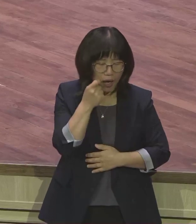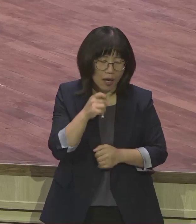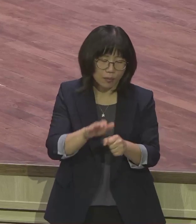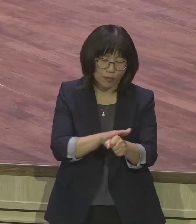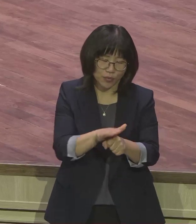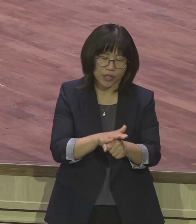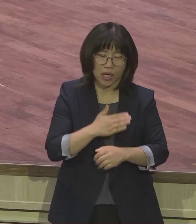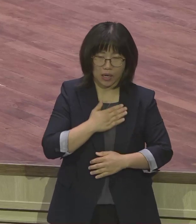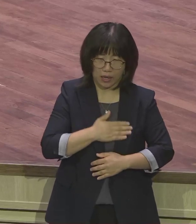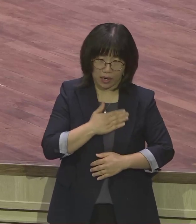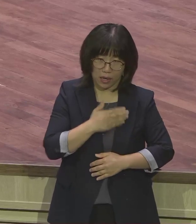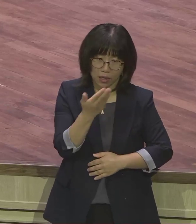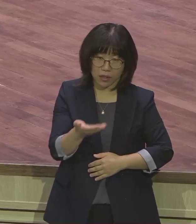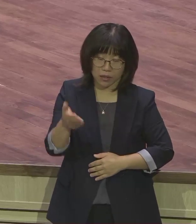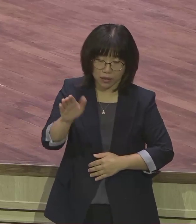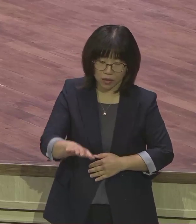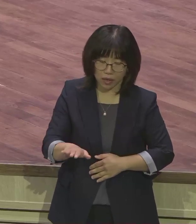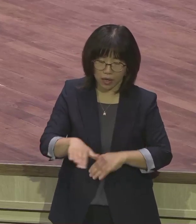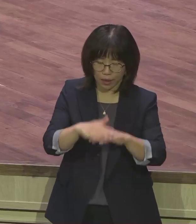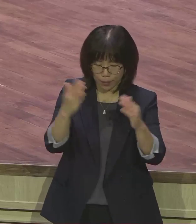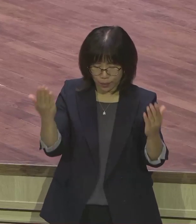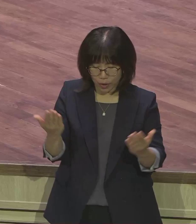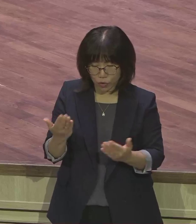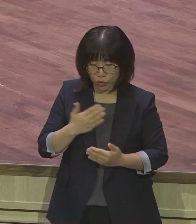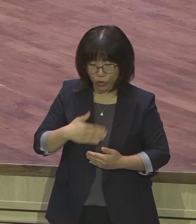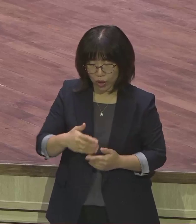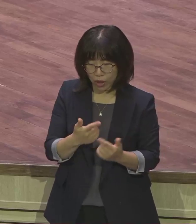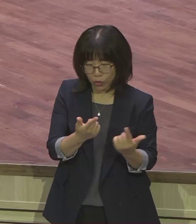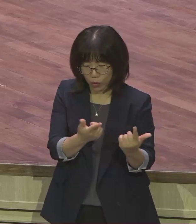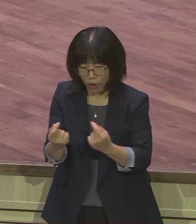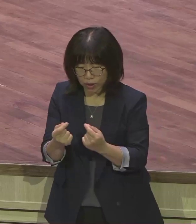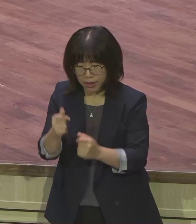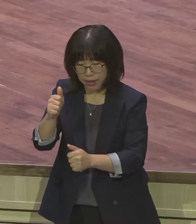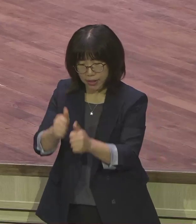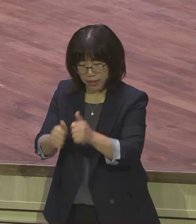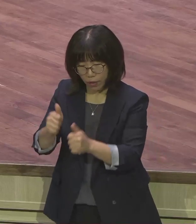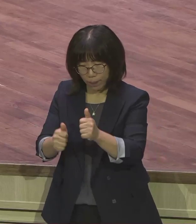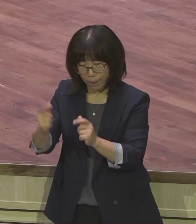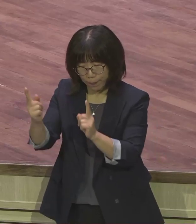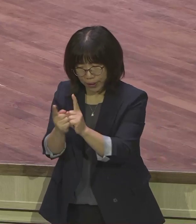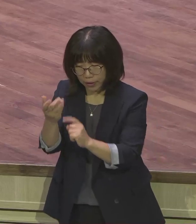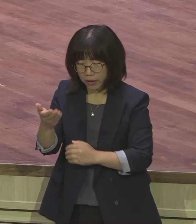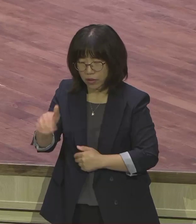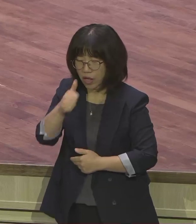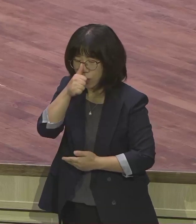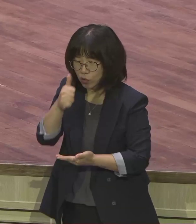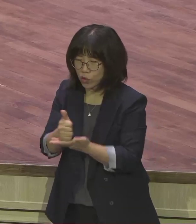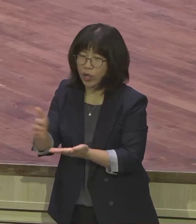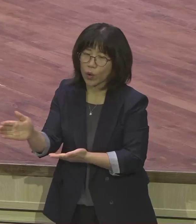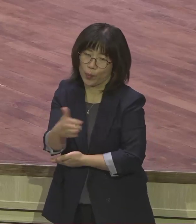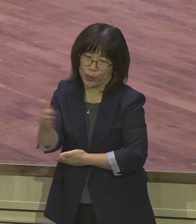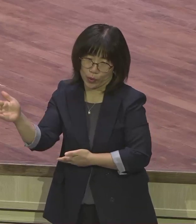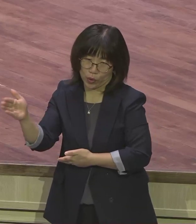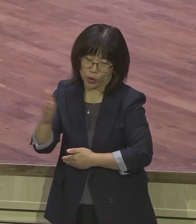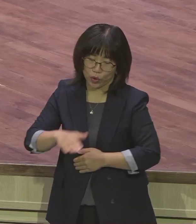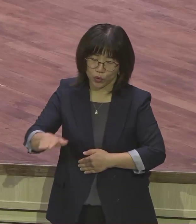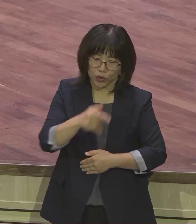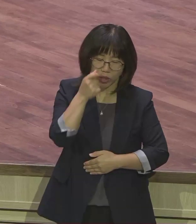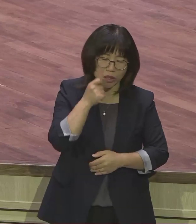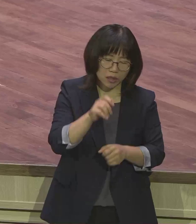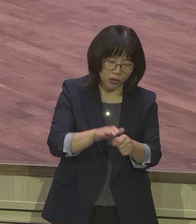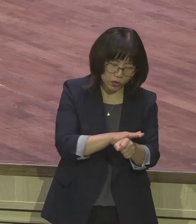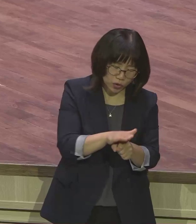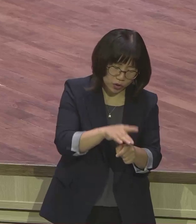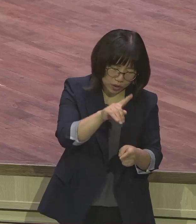모든 일에 우리와 똑같이 시험을 받으시니로 대죄는 없으시니라 그러므로 우리는 극률하심을 받고 때를 따라